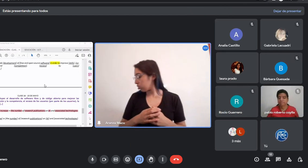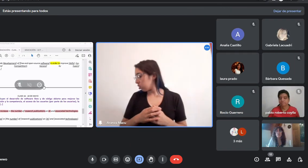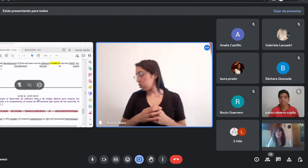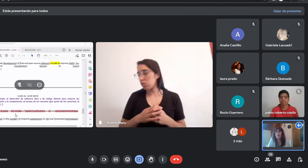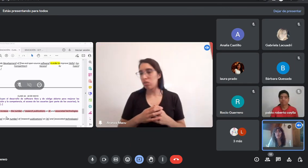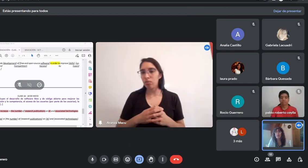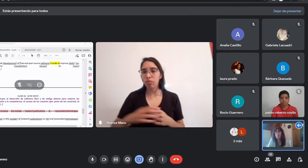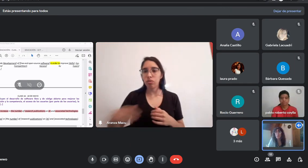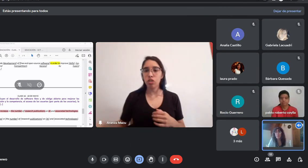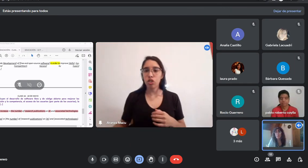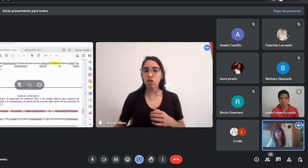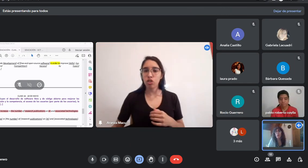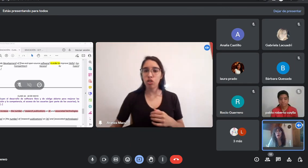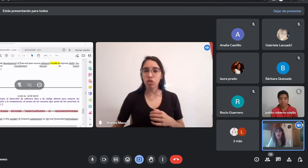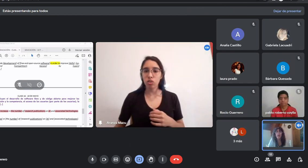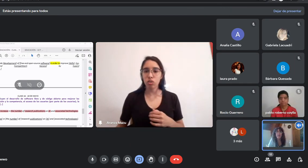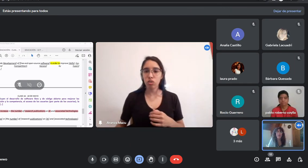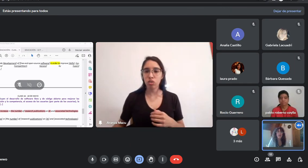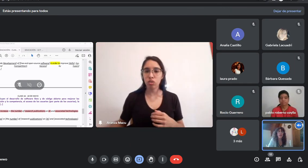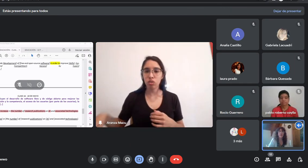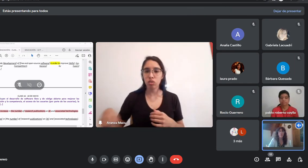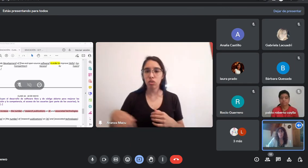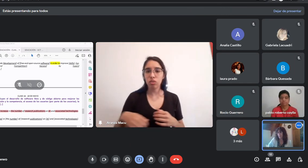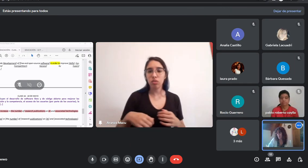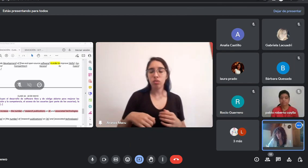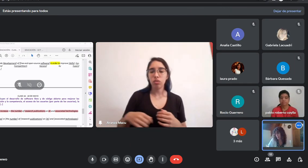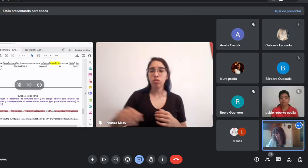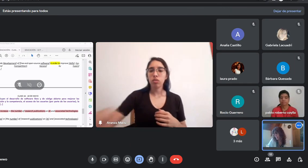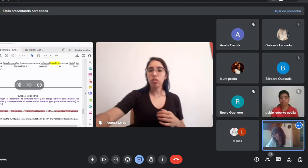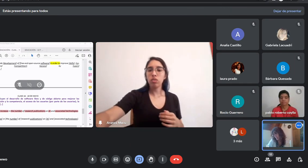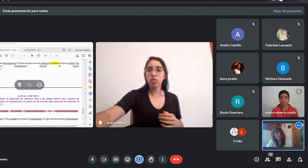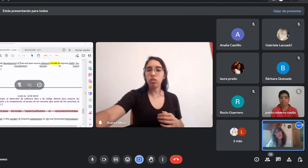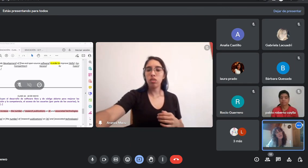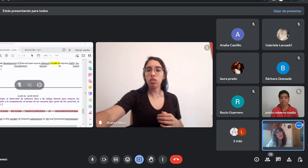¿Cómo sería? ¿Qué leemos primero? ¿Hay qué?